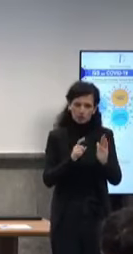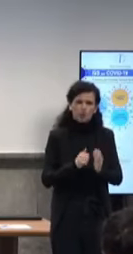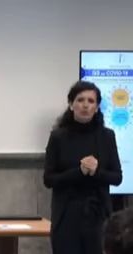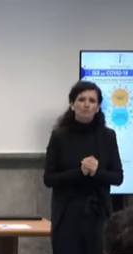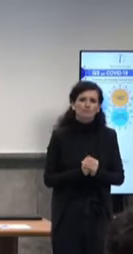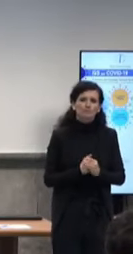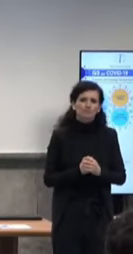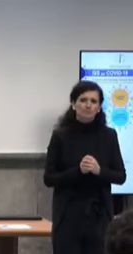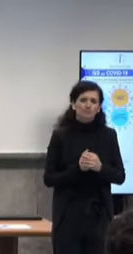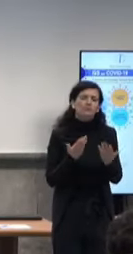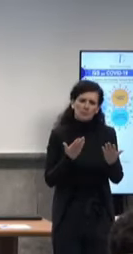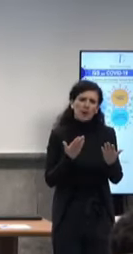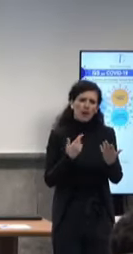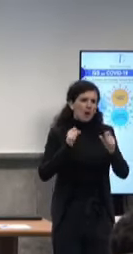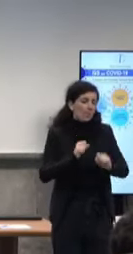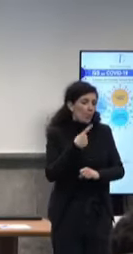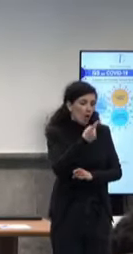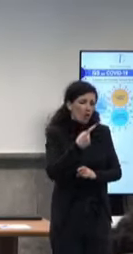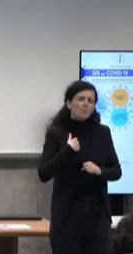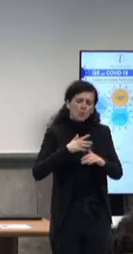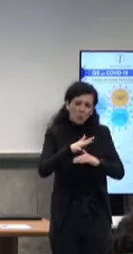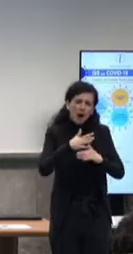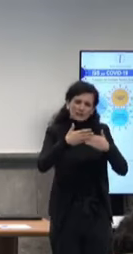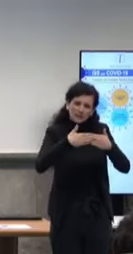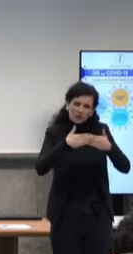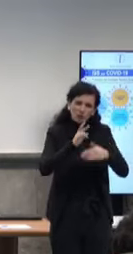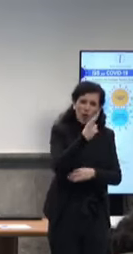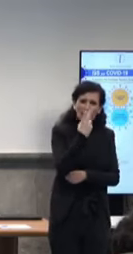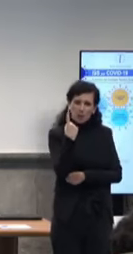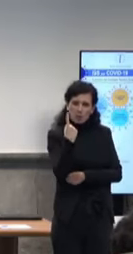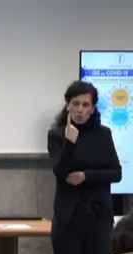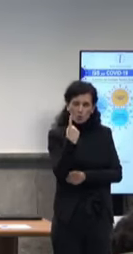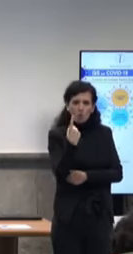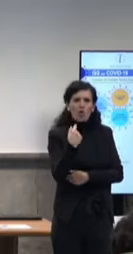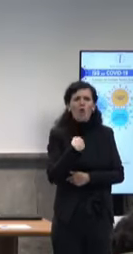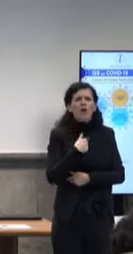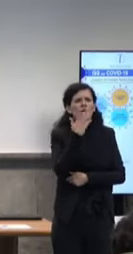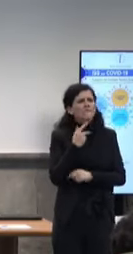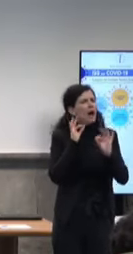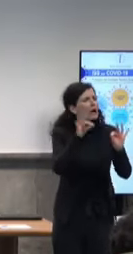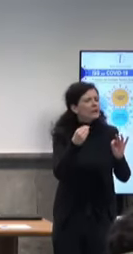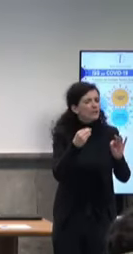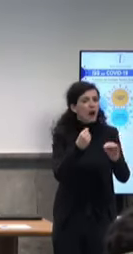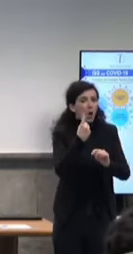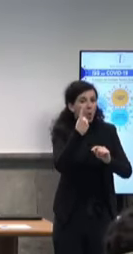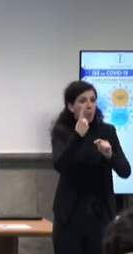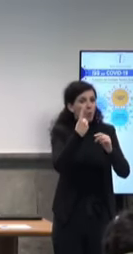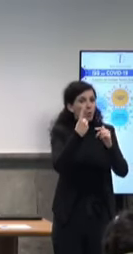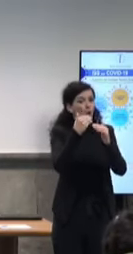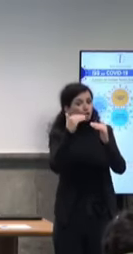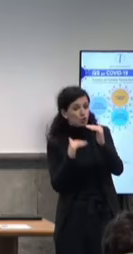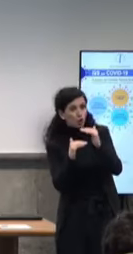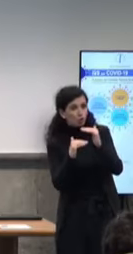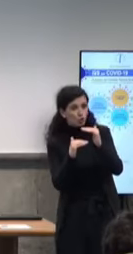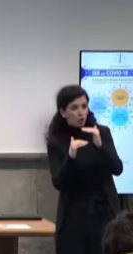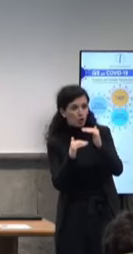sappiamo che ci stiamo avvicinando al 1 dove dobbiamo arrivare dobbiamo arrivare certamente sotto l'uno l'uno vuol dire